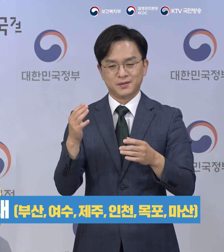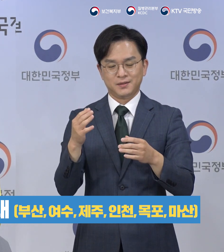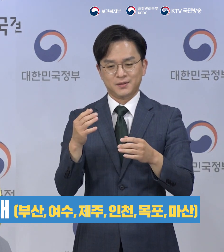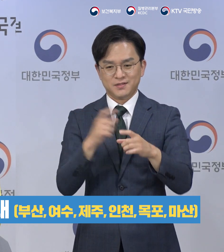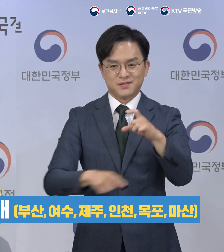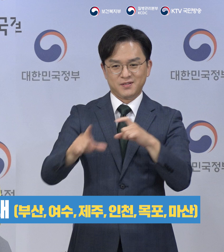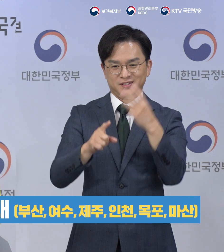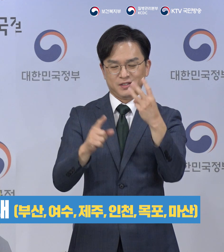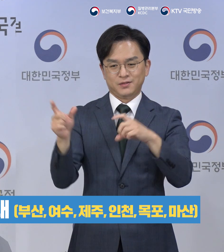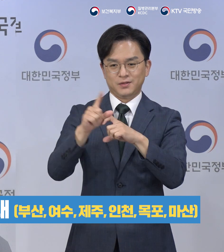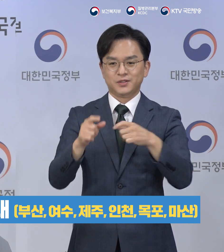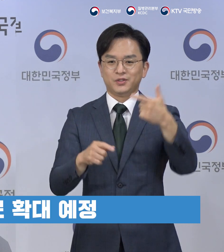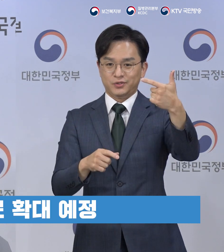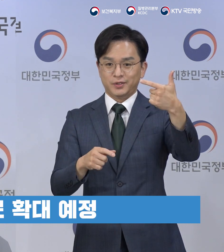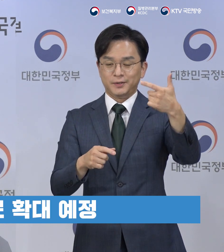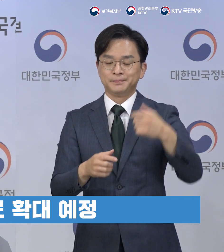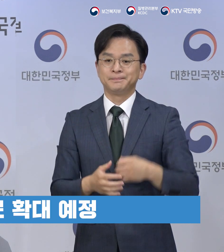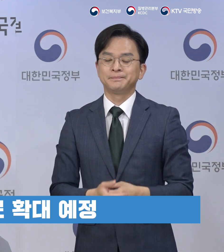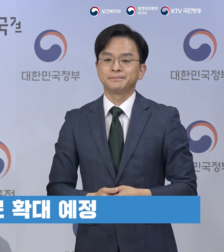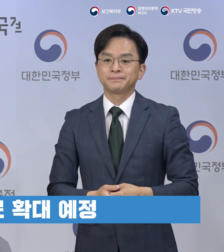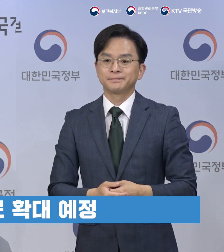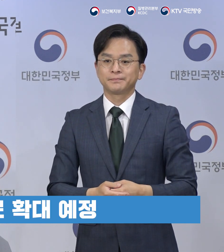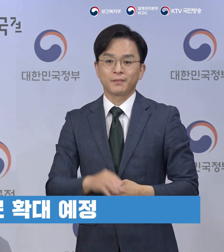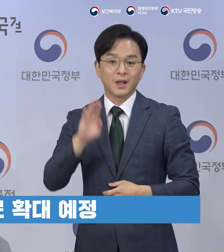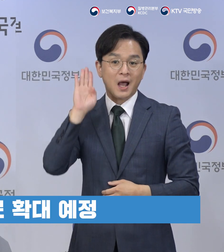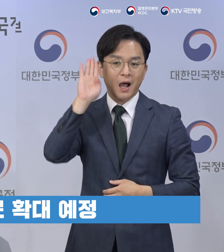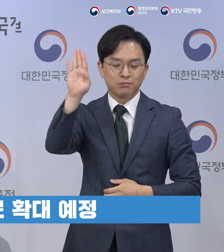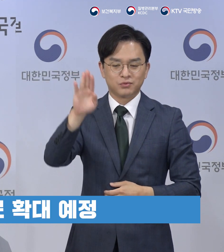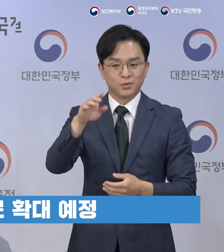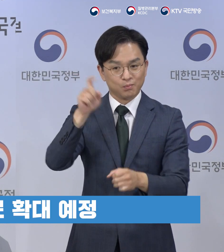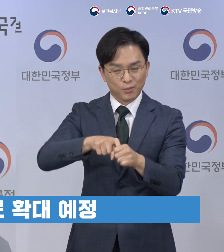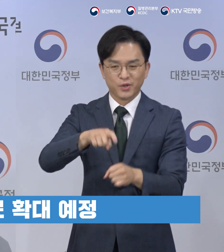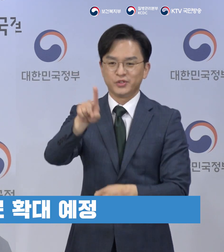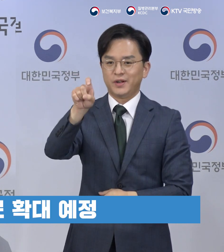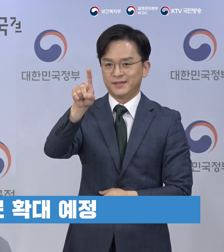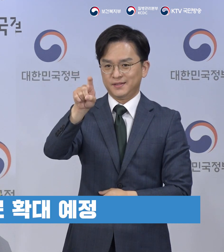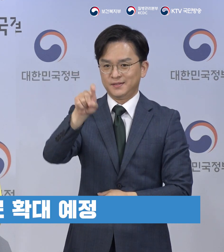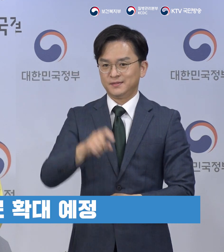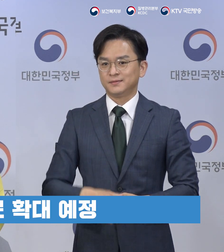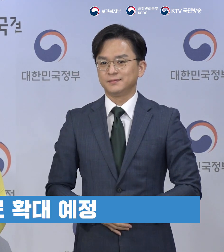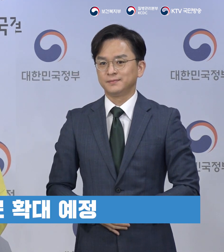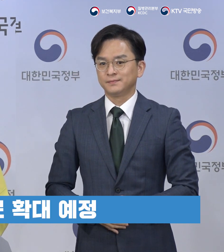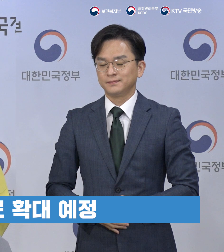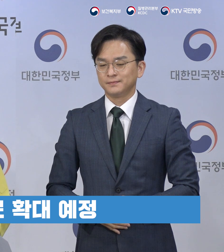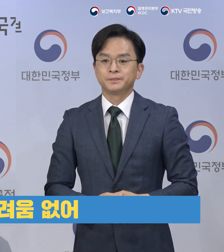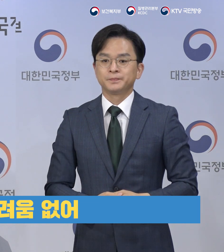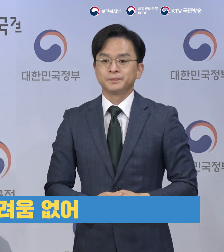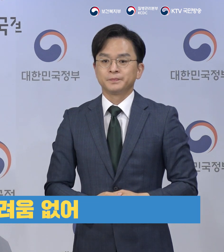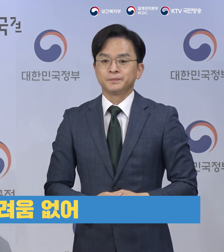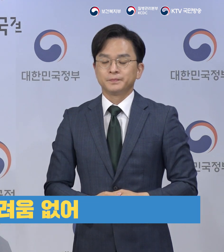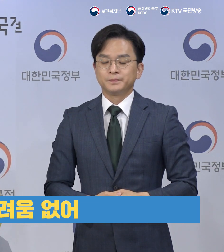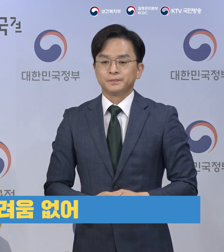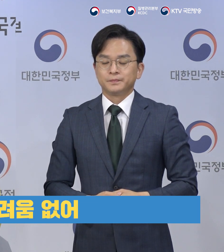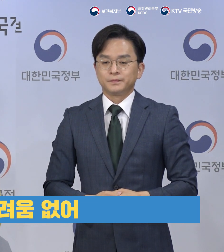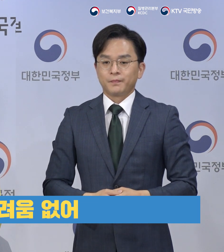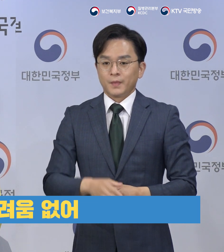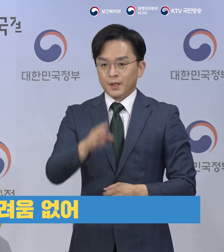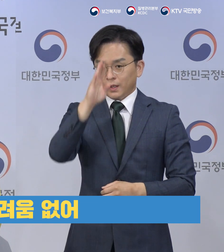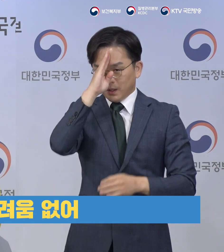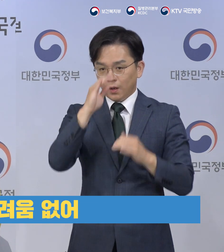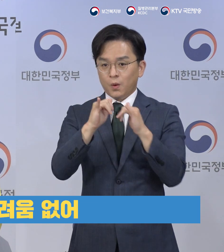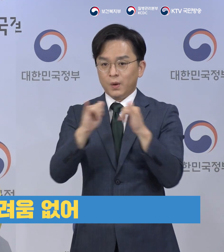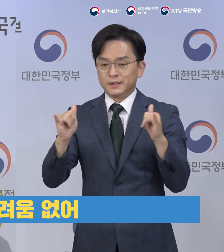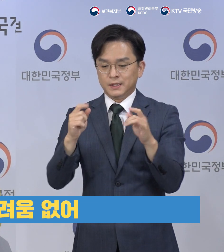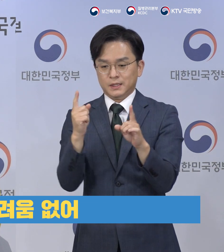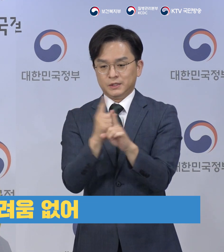6개소로 확대하였으며 11개 전체 항만검역소로 확대할 계획입니다. 정부는 혹시